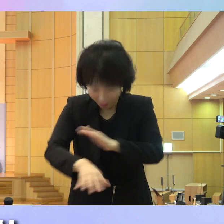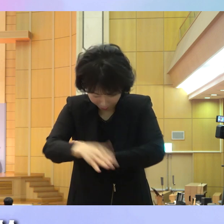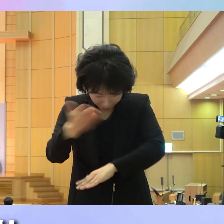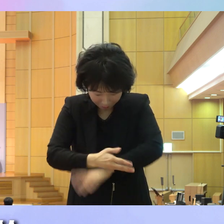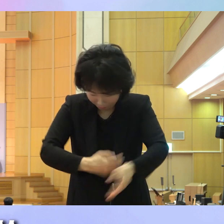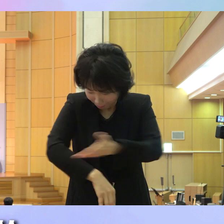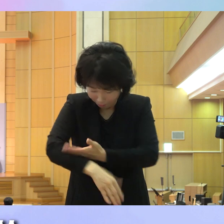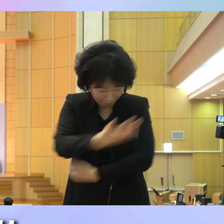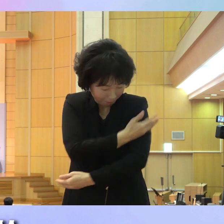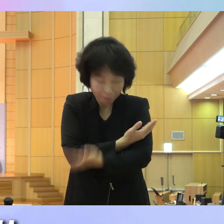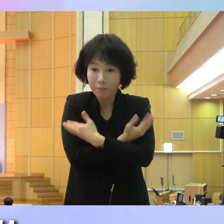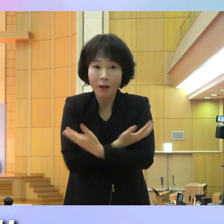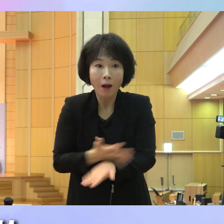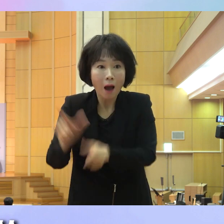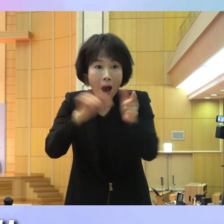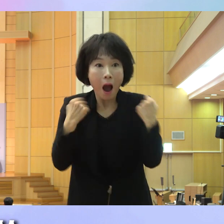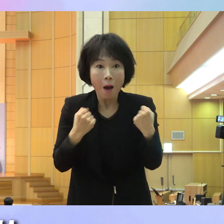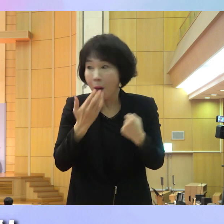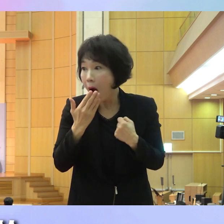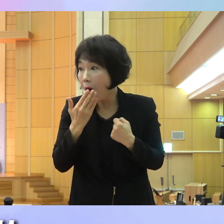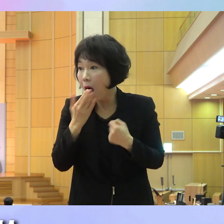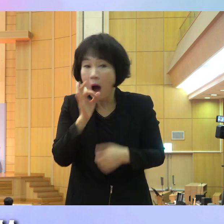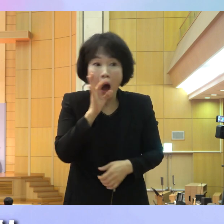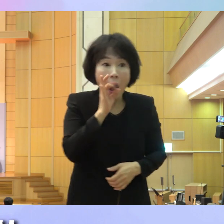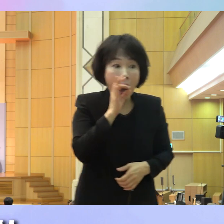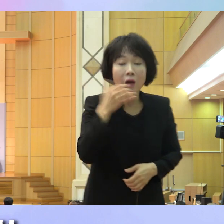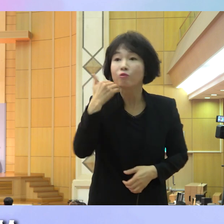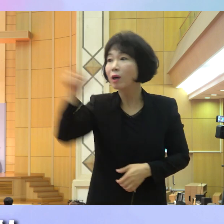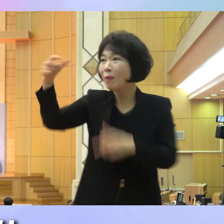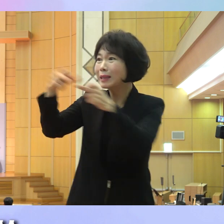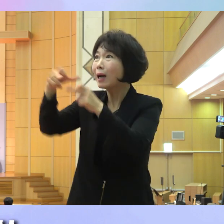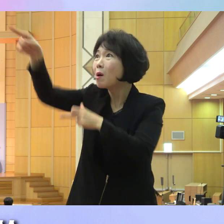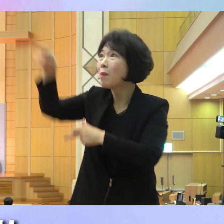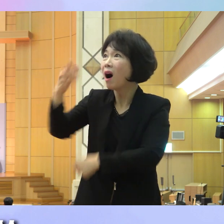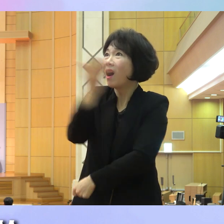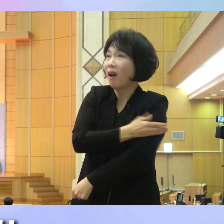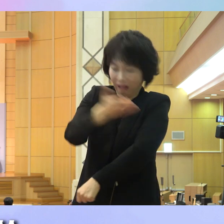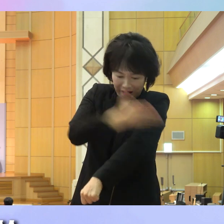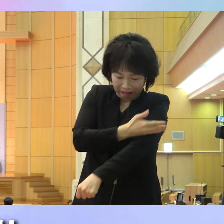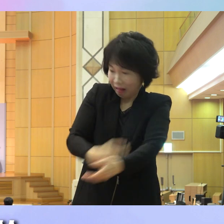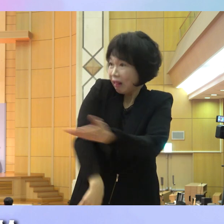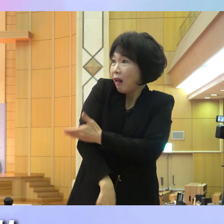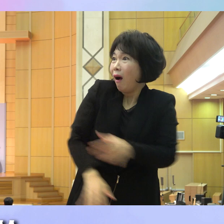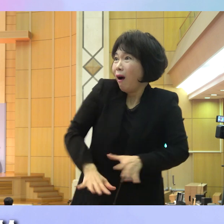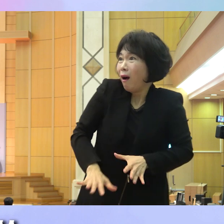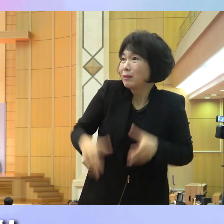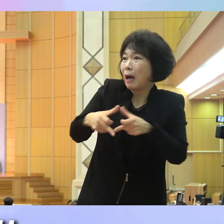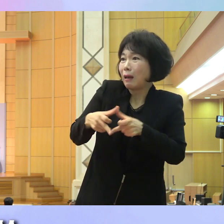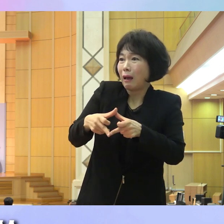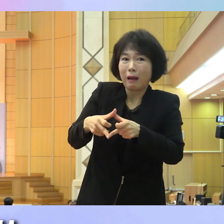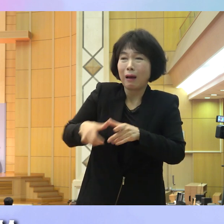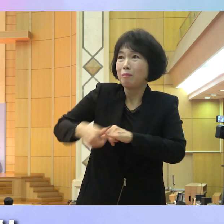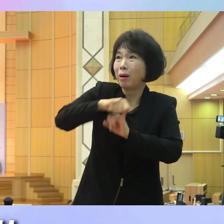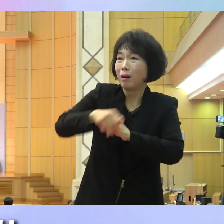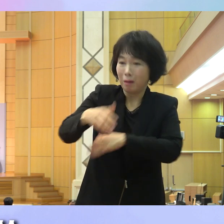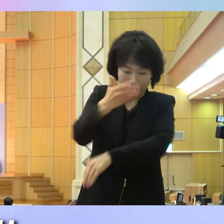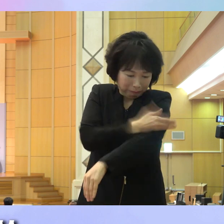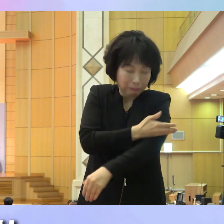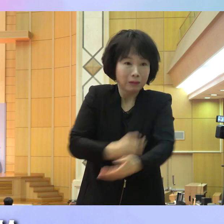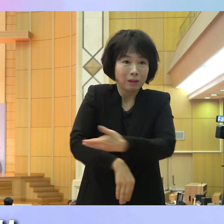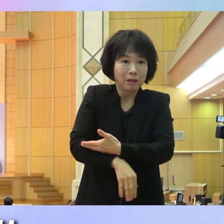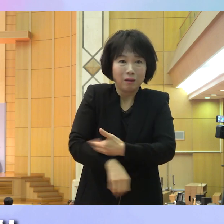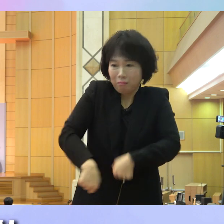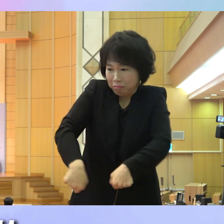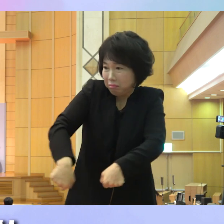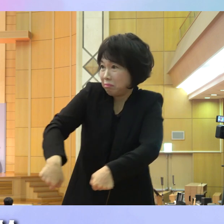양팔이 잘려진 그 장애인이 막 거리에서 막 그냥 사람들이 그걸